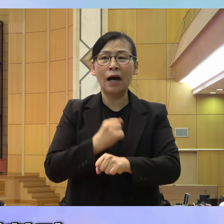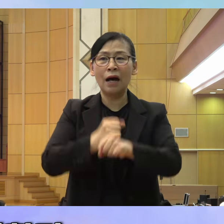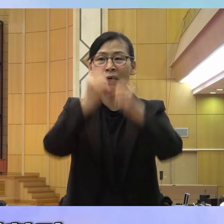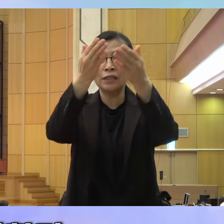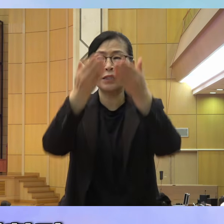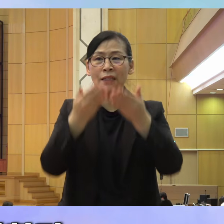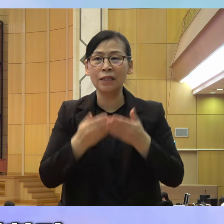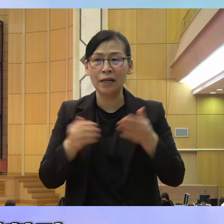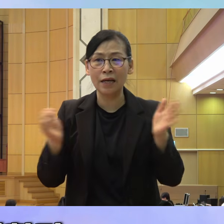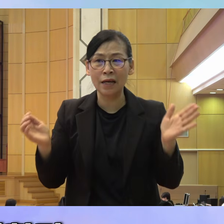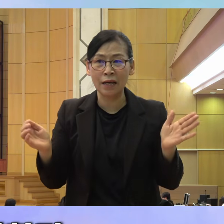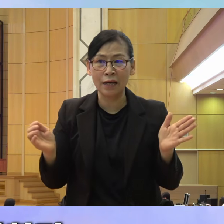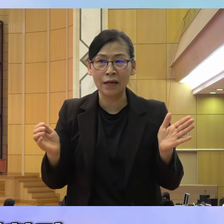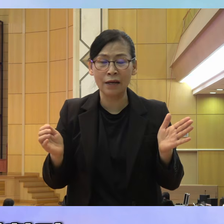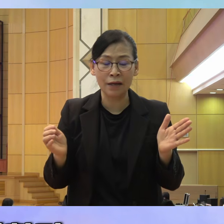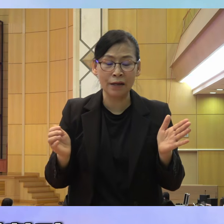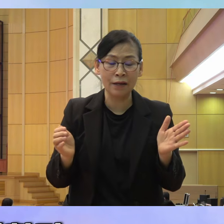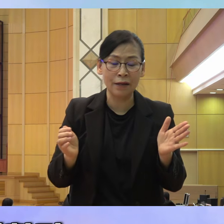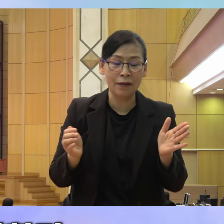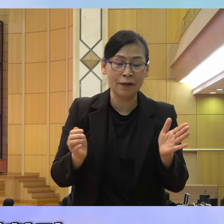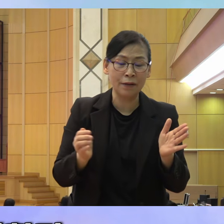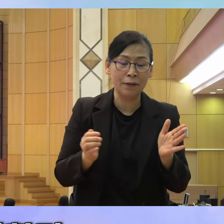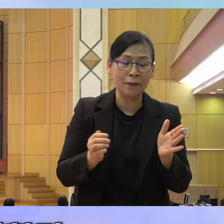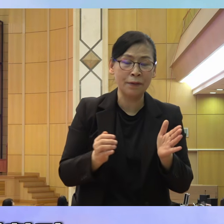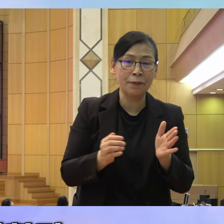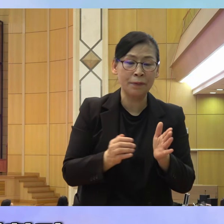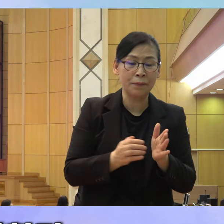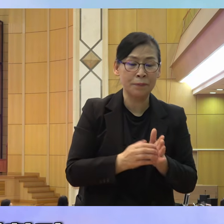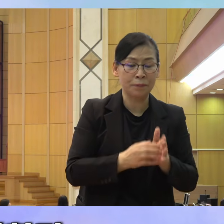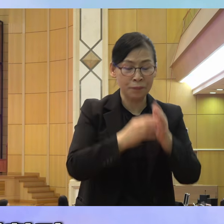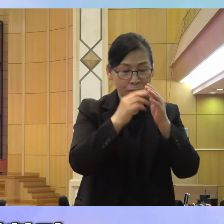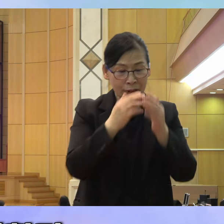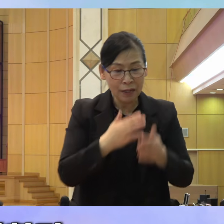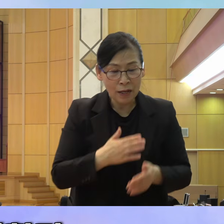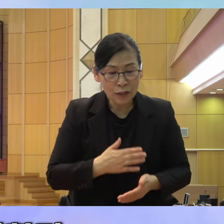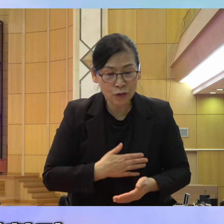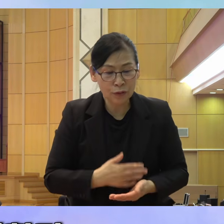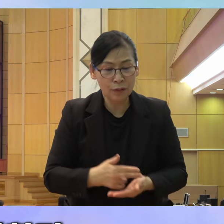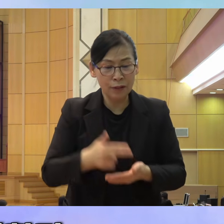견디게 하시네. 크신 계획 다 볼 수도 없고